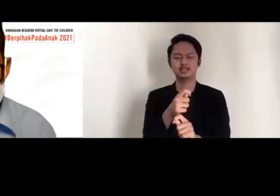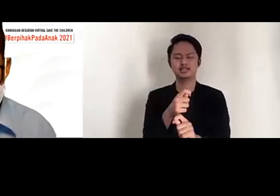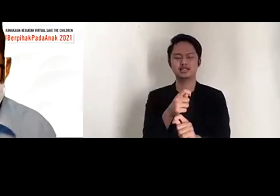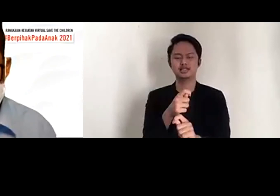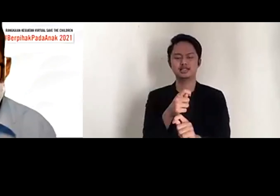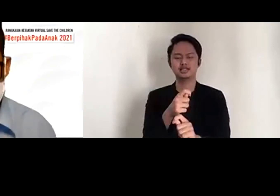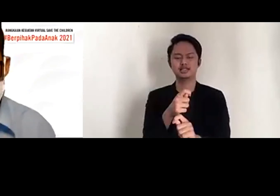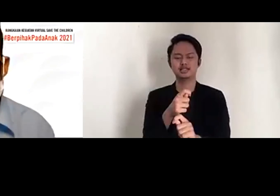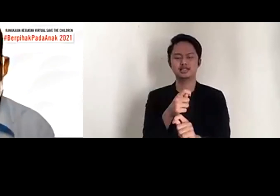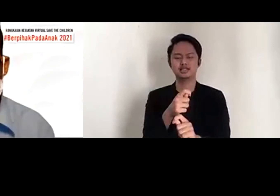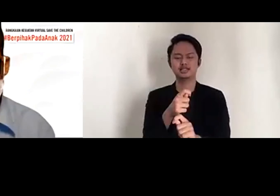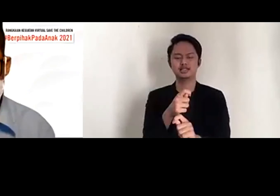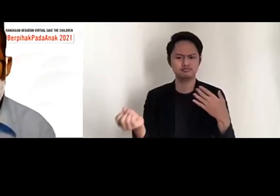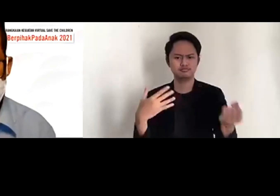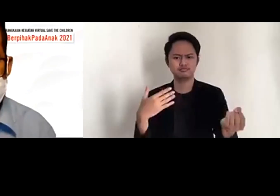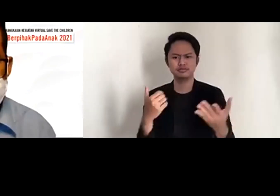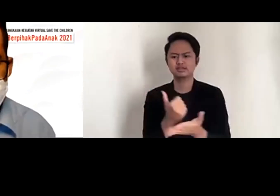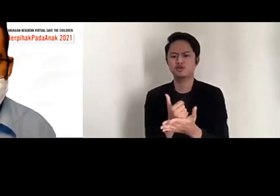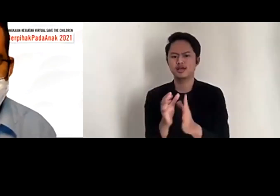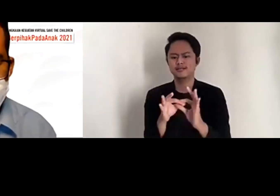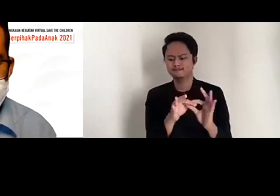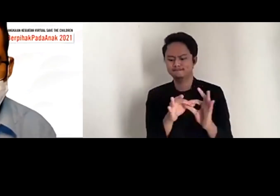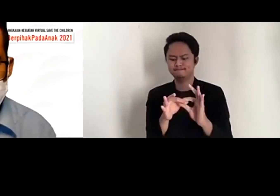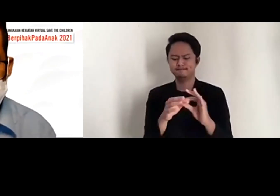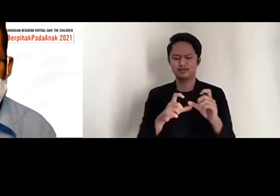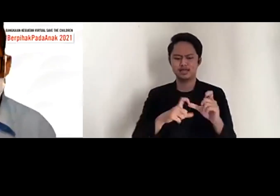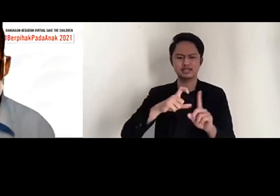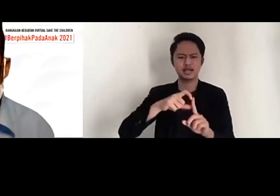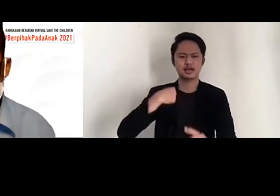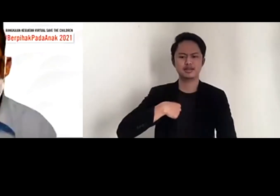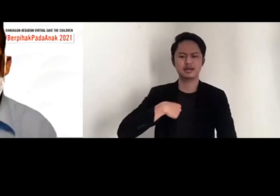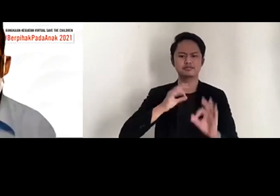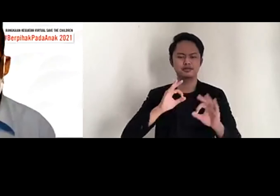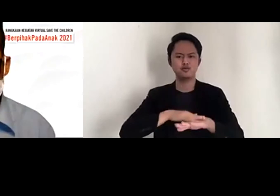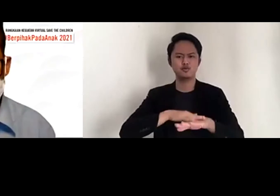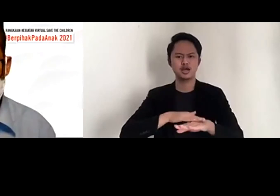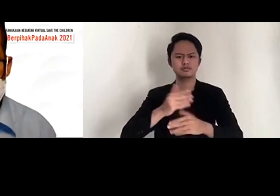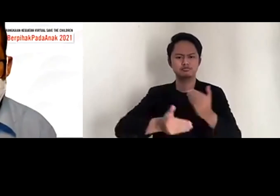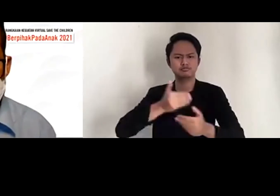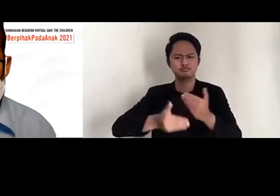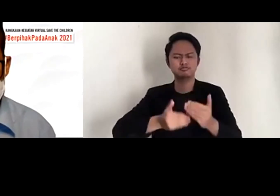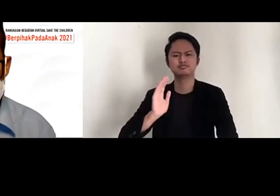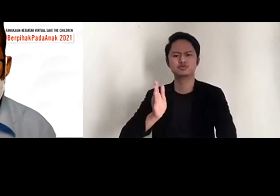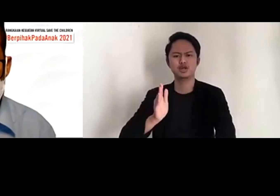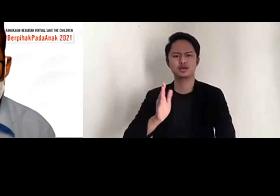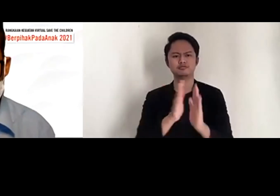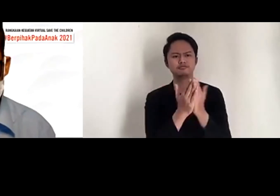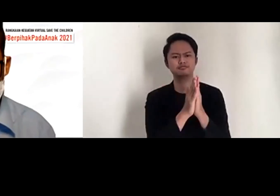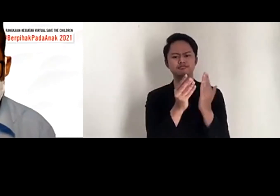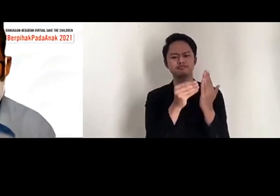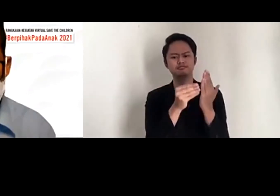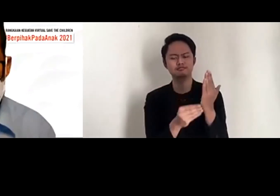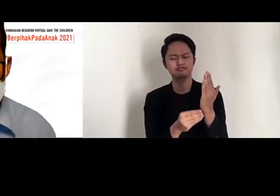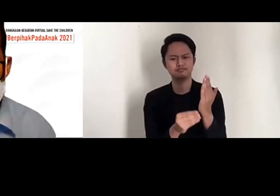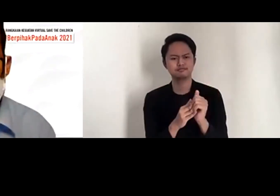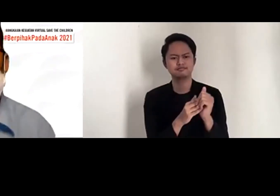oleh penanggap, sebenarnya kerjasama dengan Direktorat SD Kemendikbud sudah berjalan dan menghasilkan pedoman pencegahan dan penanggulangan tindak